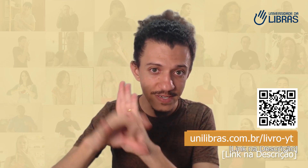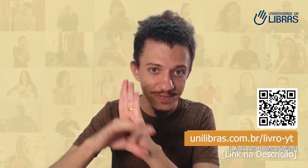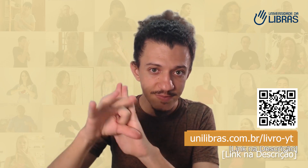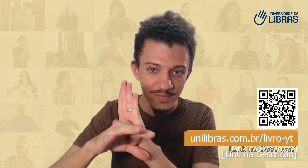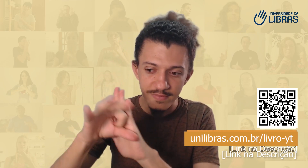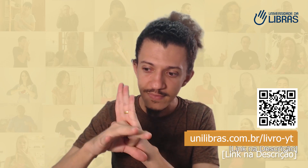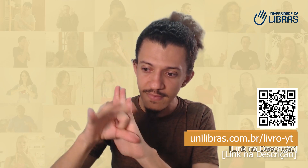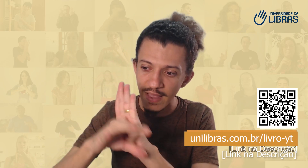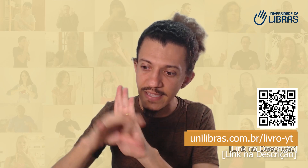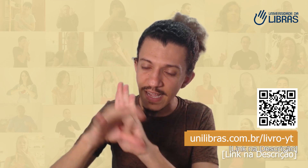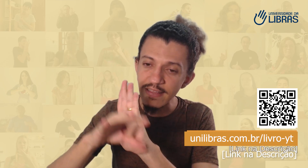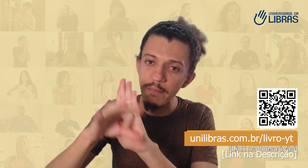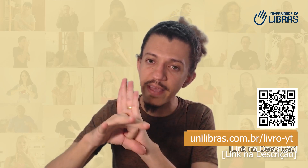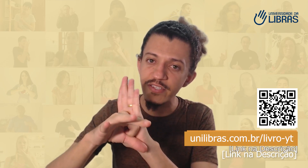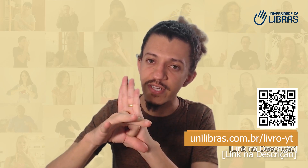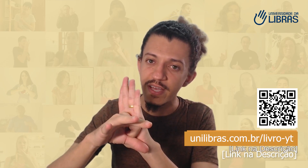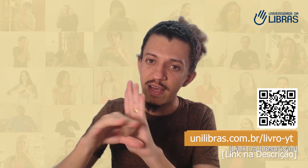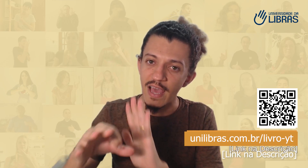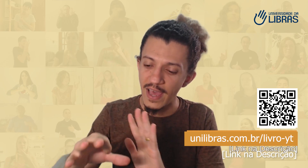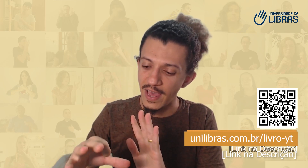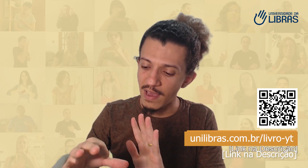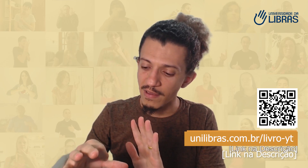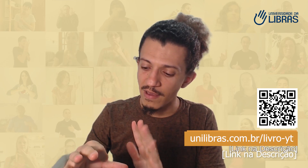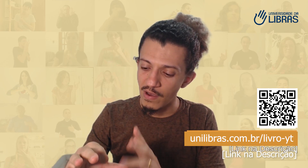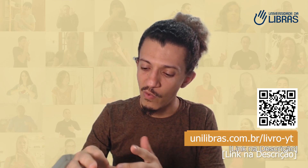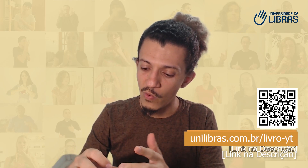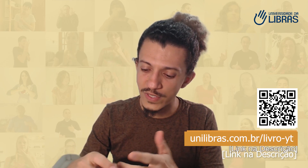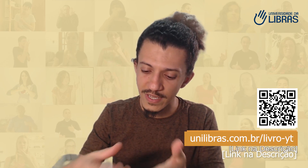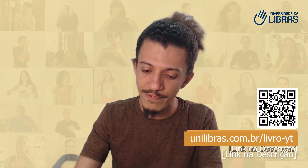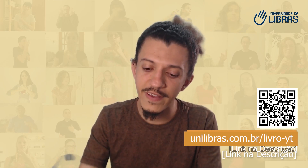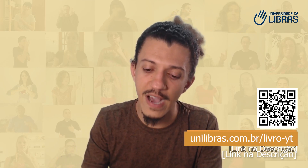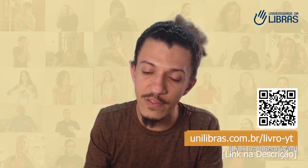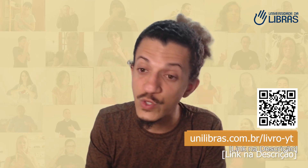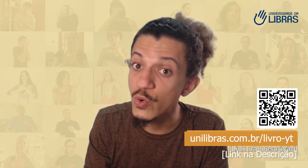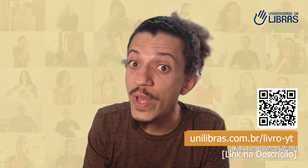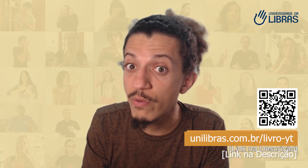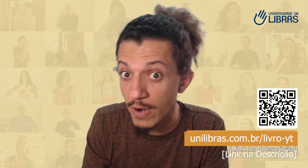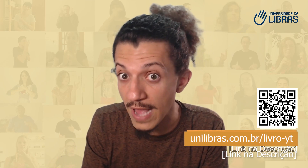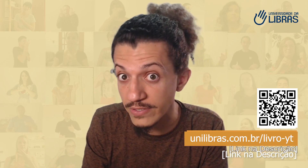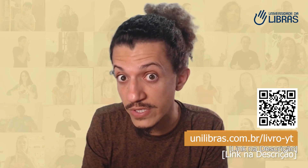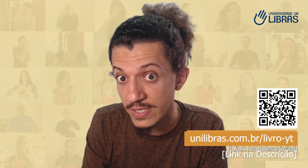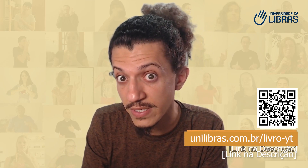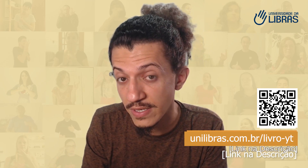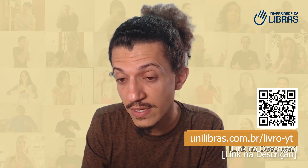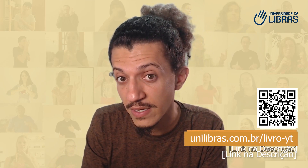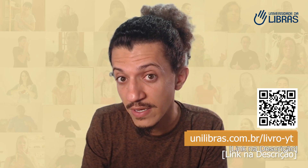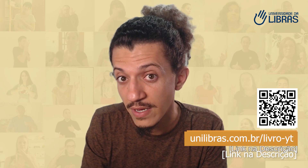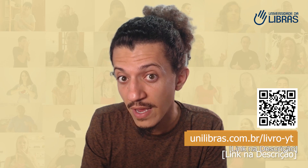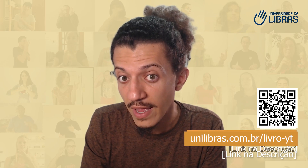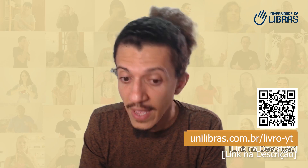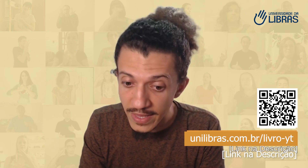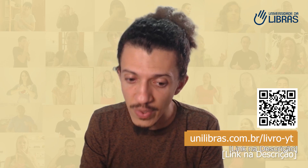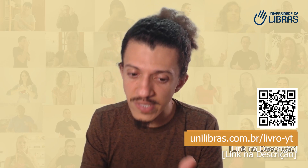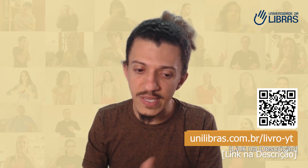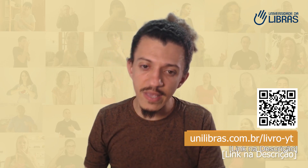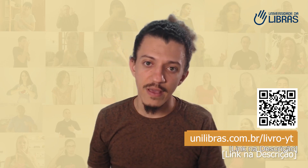mostra exatamente o significado de currículo Lattes. Então, assim,